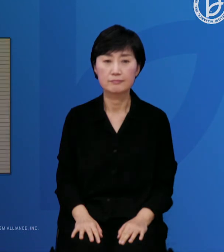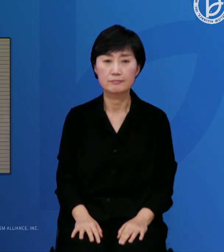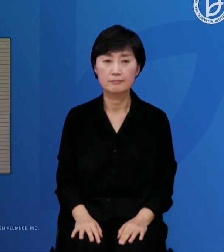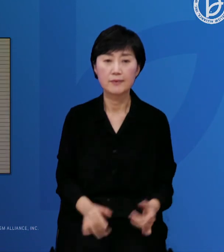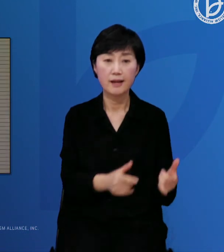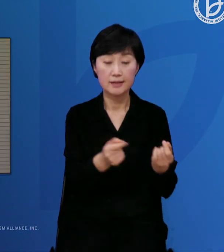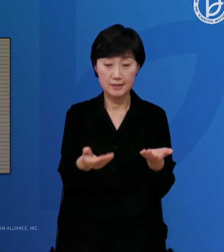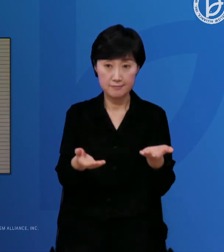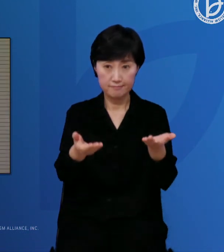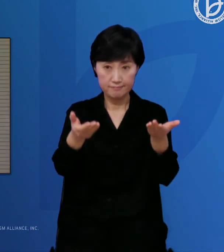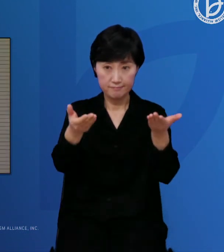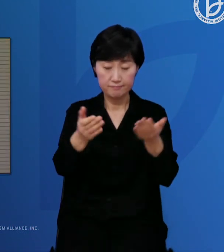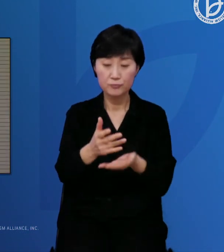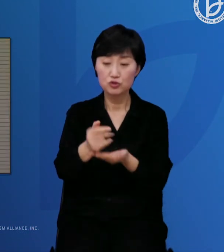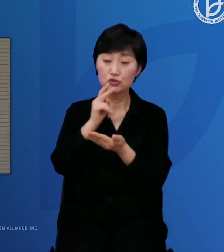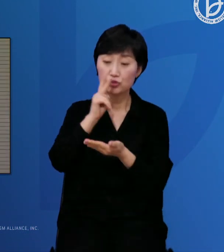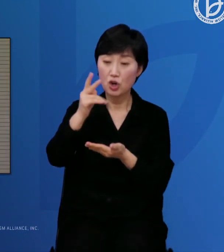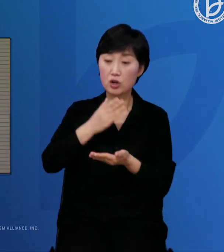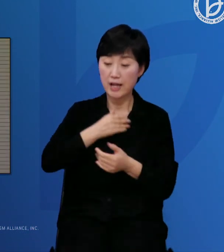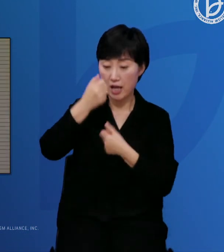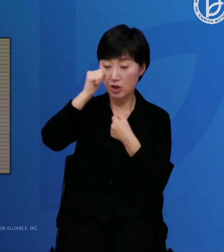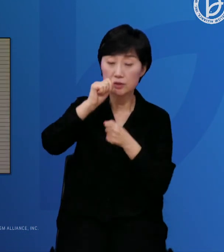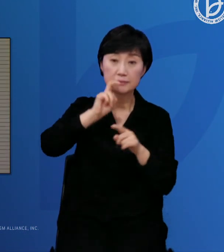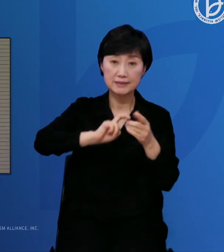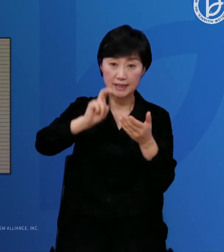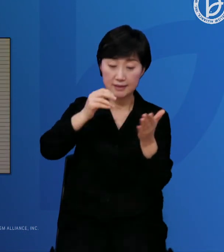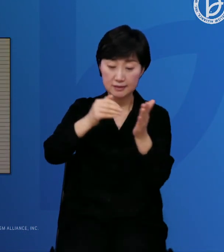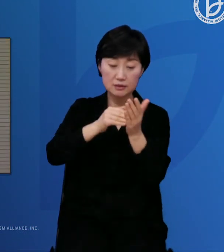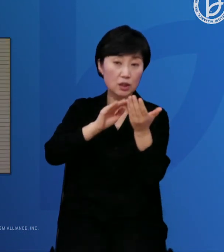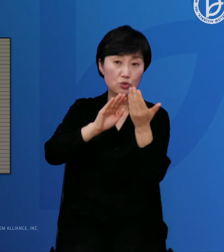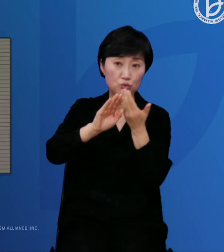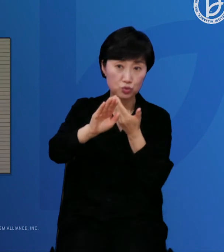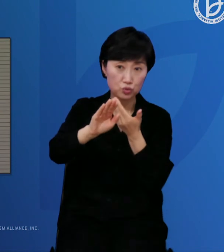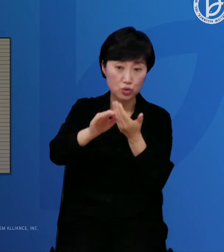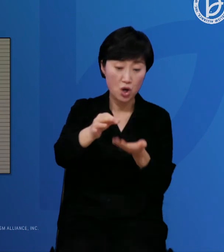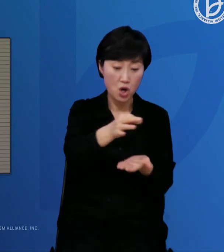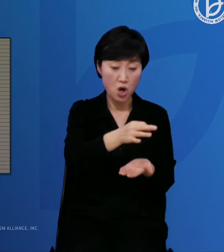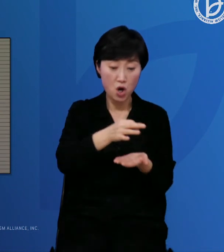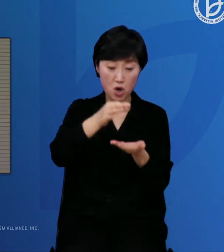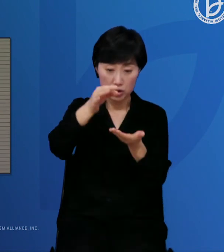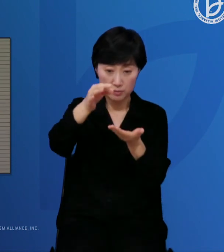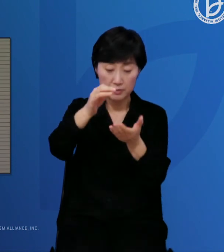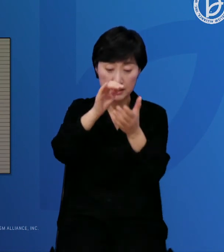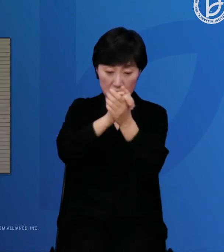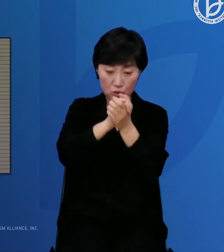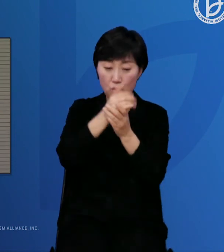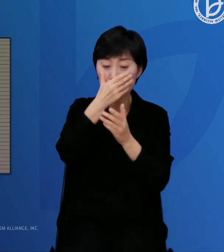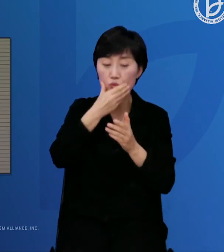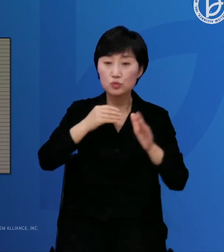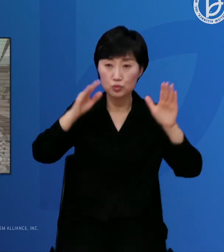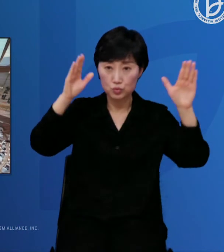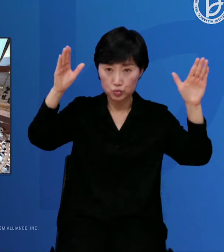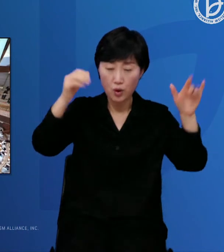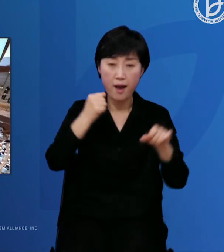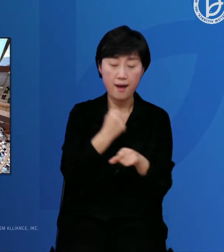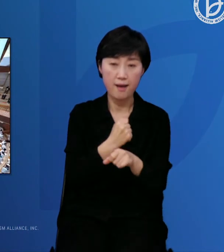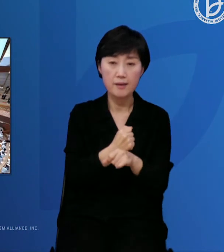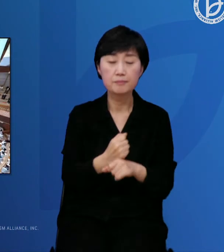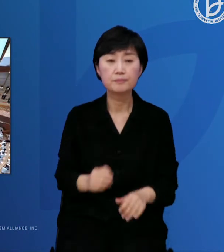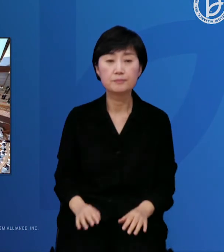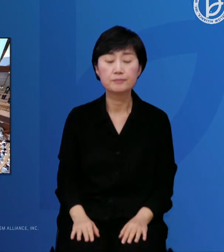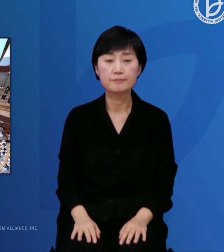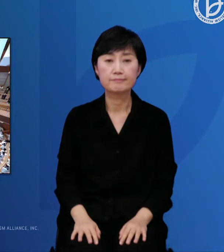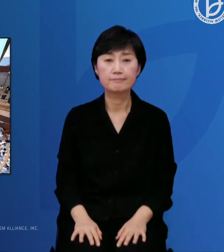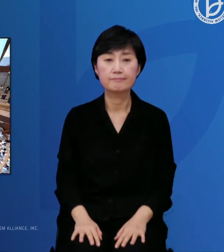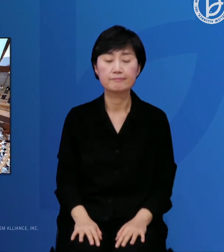다 같이 일어나셔서 주의 나의 걸음이 찬양 후에 드린 예물 위해서 목사님 축복 기도해 주겠습니다. Please rise. We will sing, O Lord, may my every